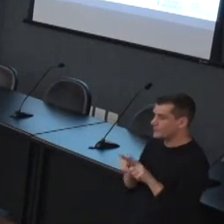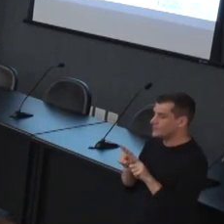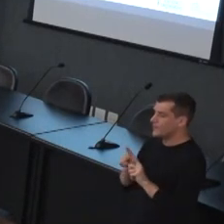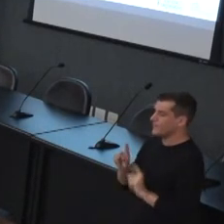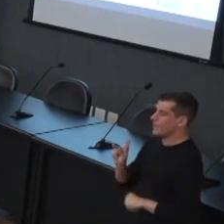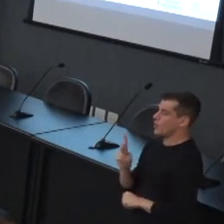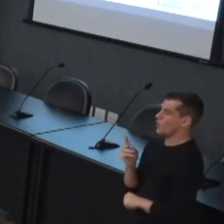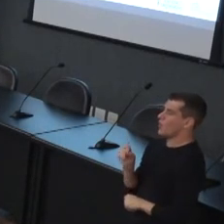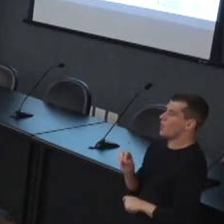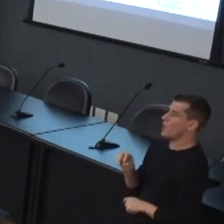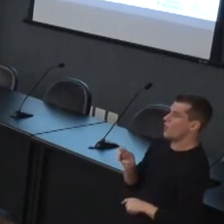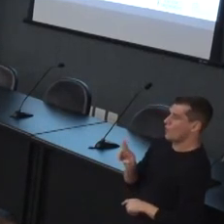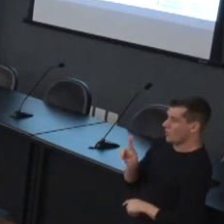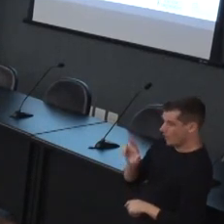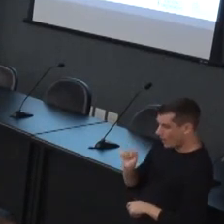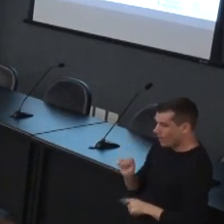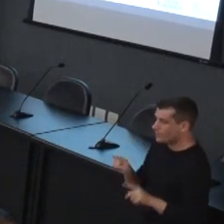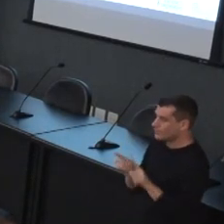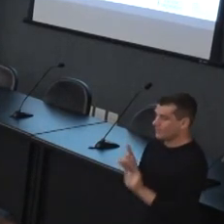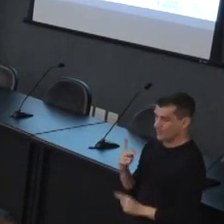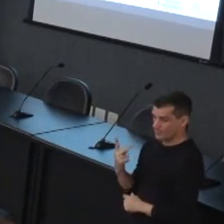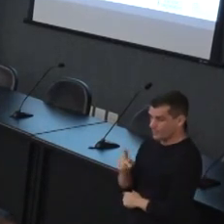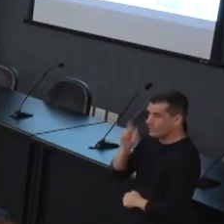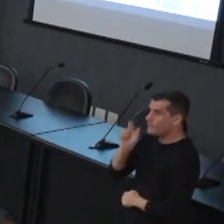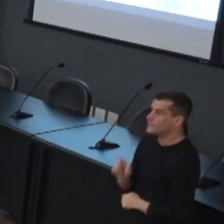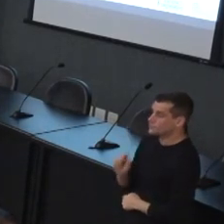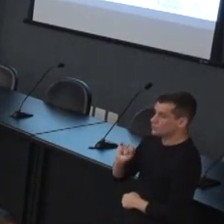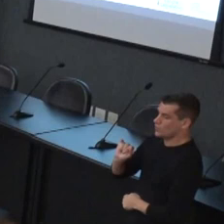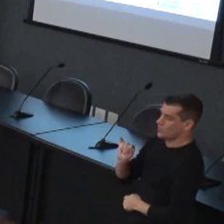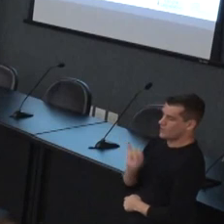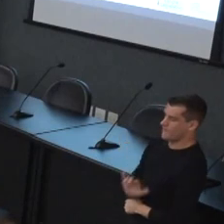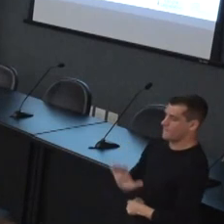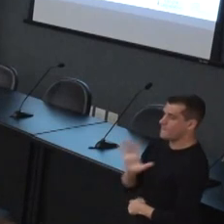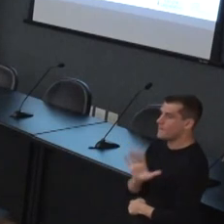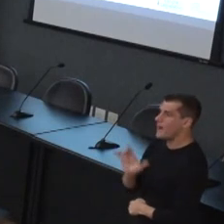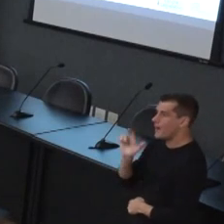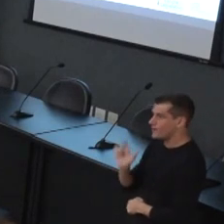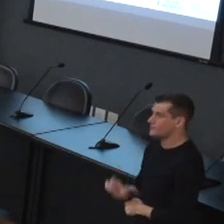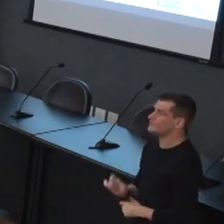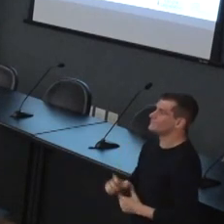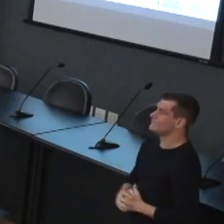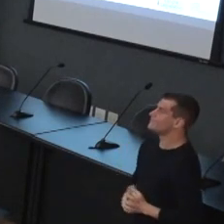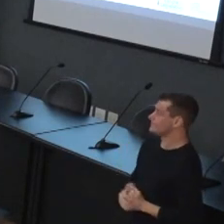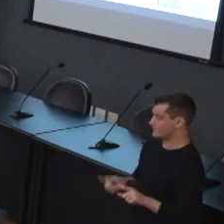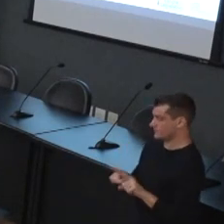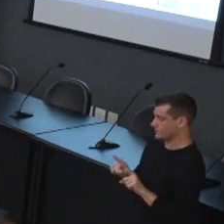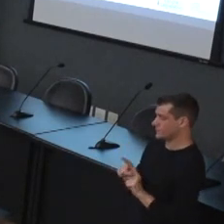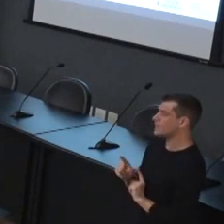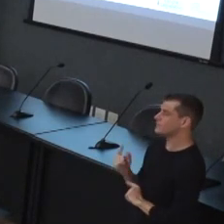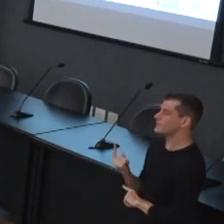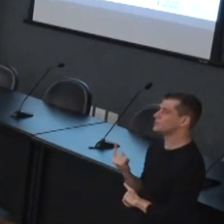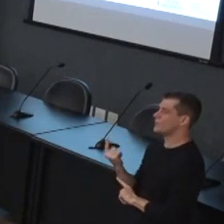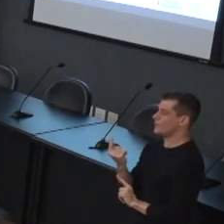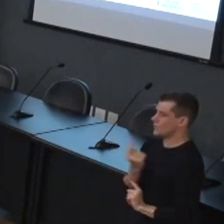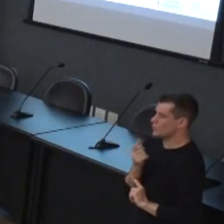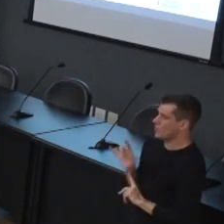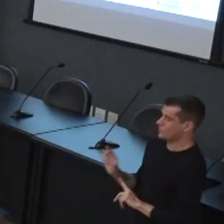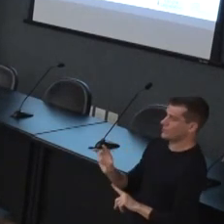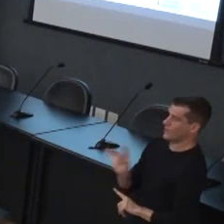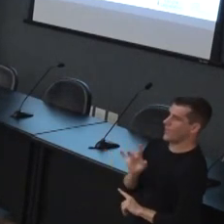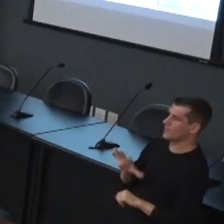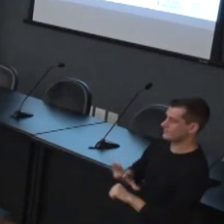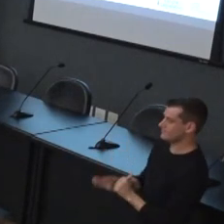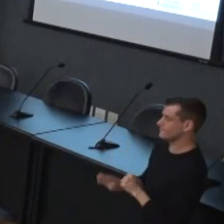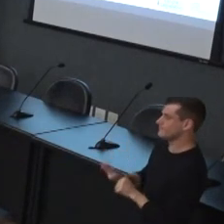das pessoas e os direitos liberdades e garantias individuais OK aí você diz assim